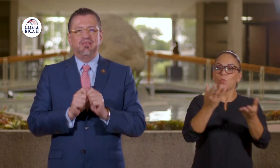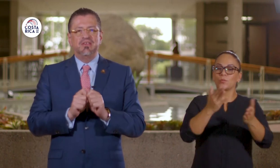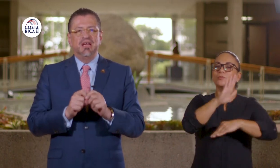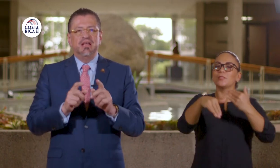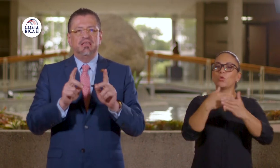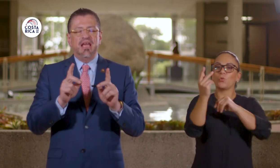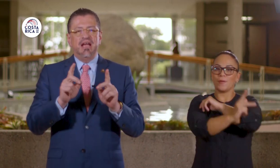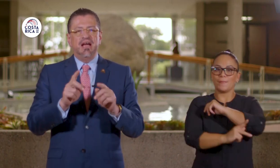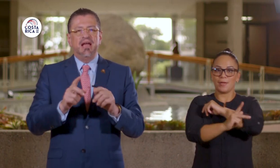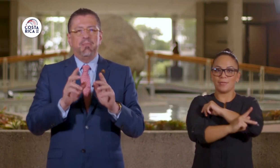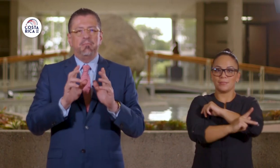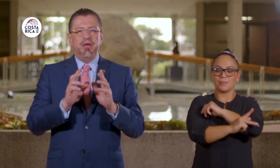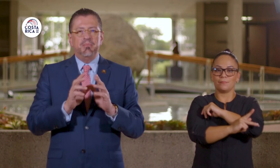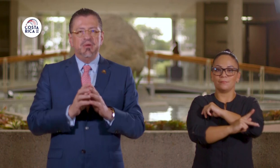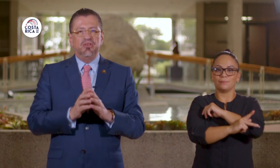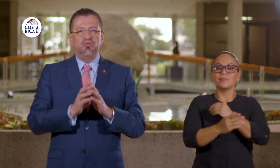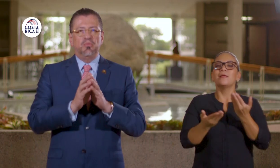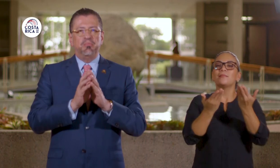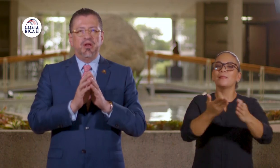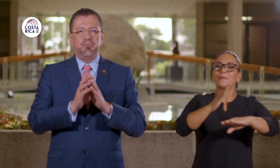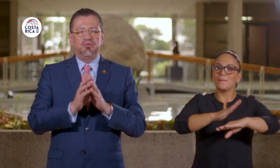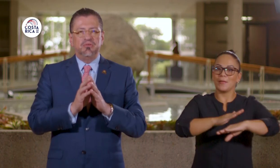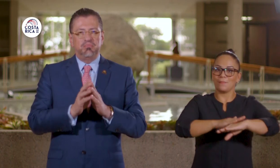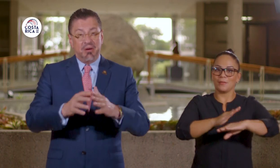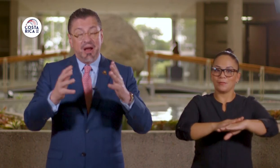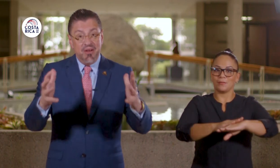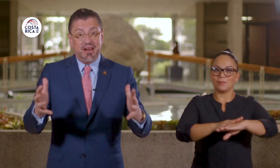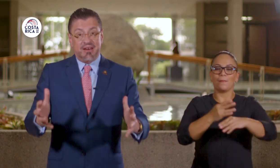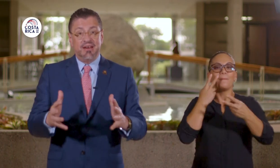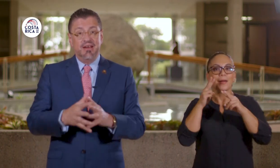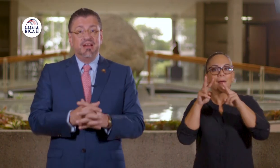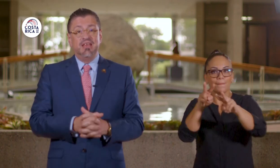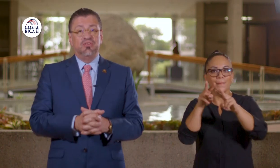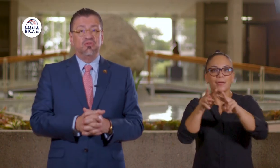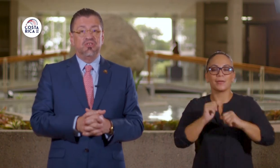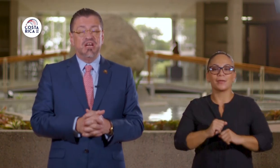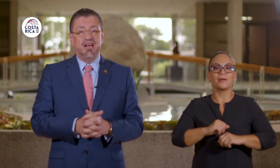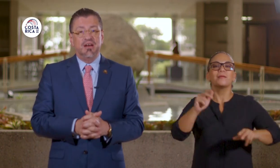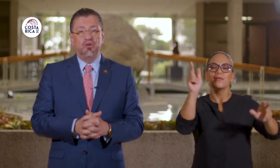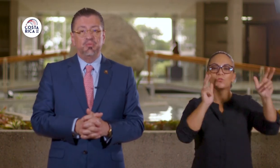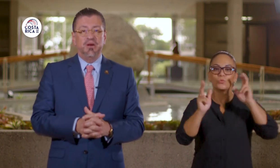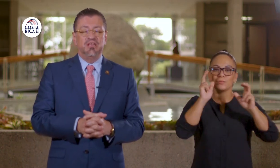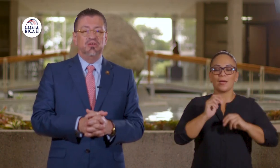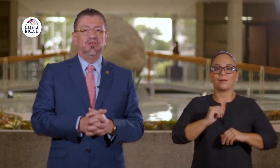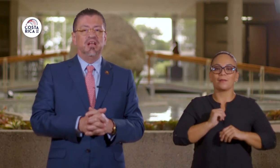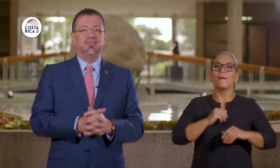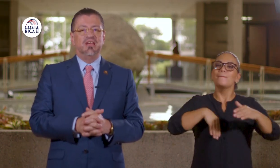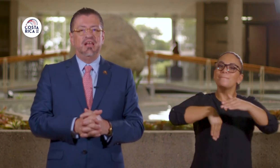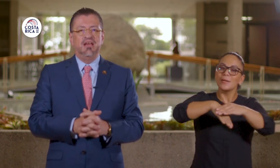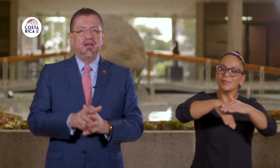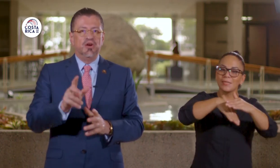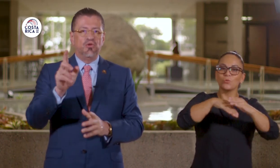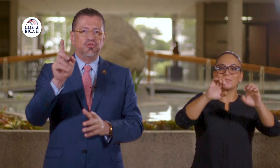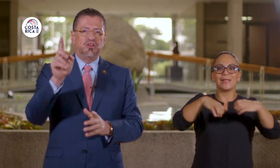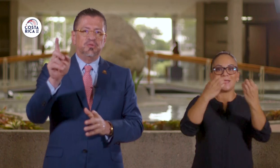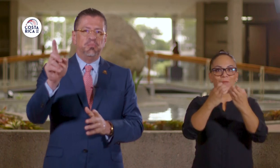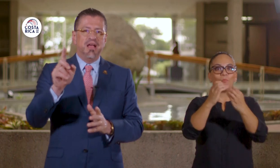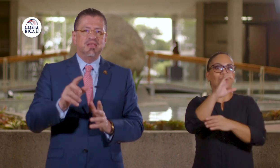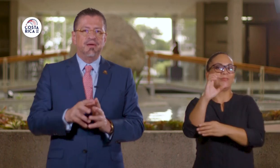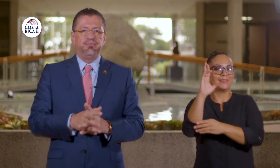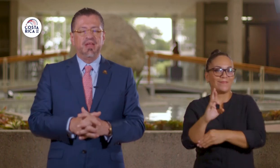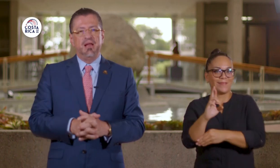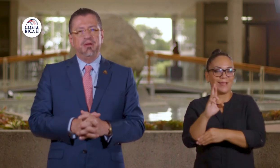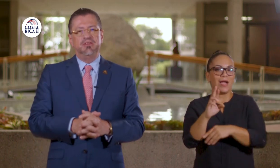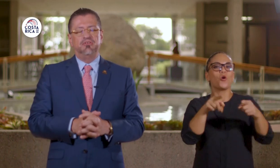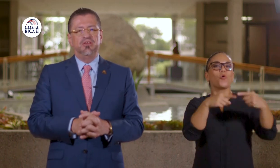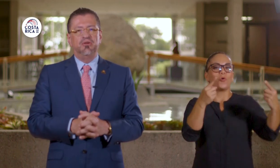el país tengan el permiso para ver y escuchar los partidos de la SELE contra